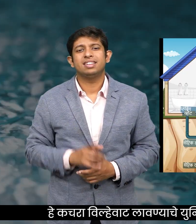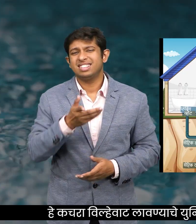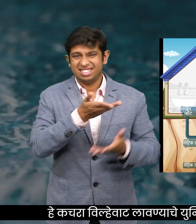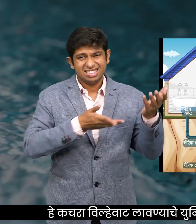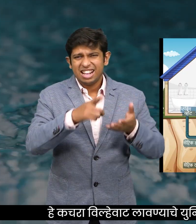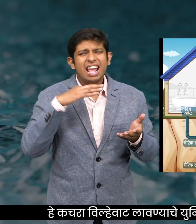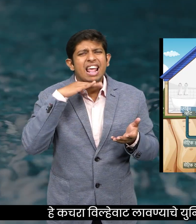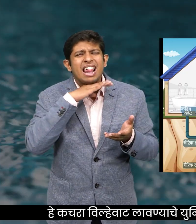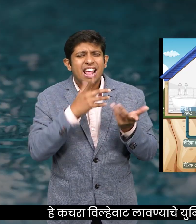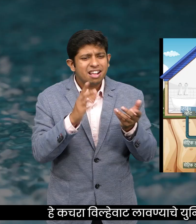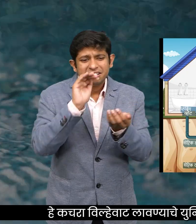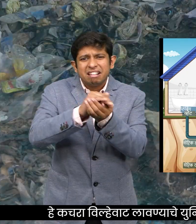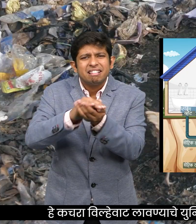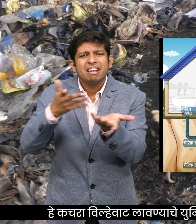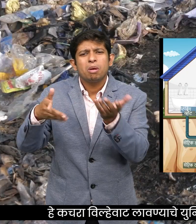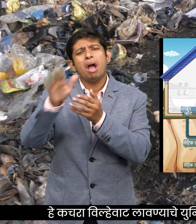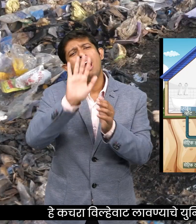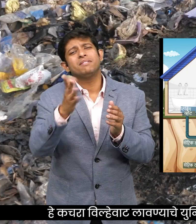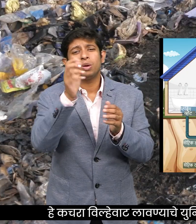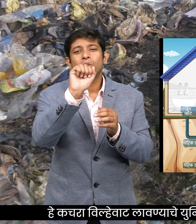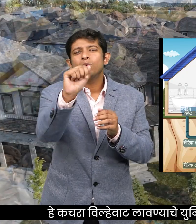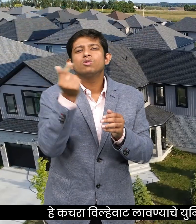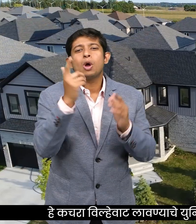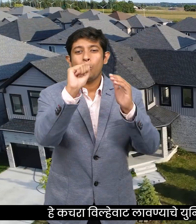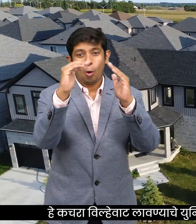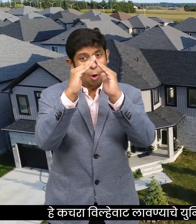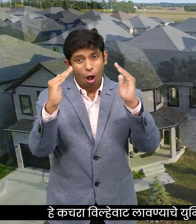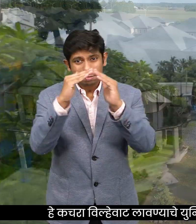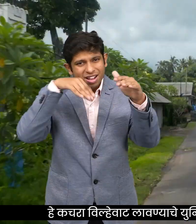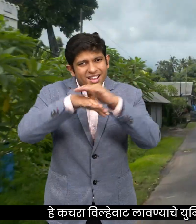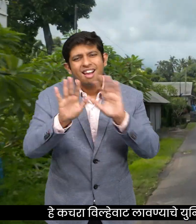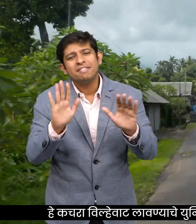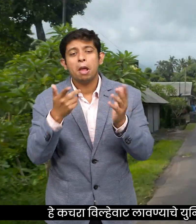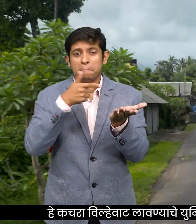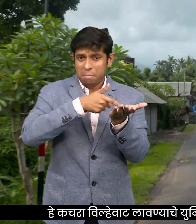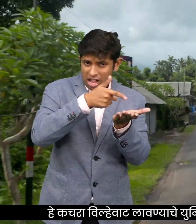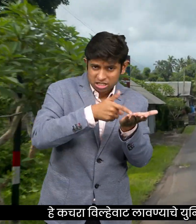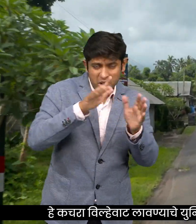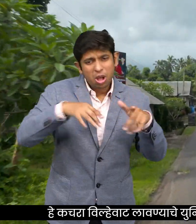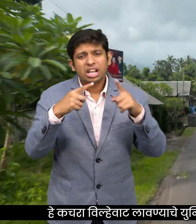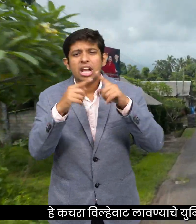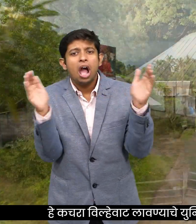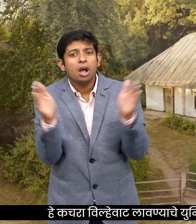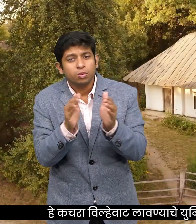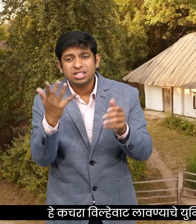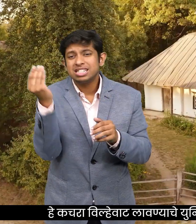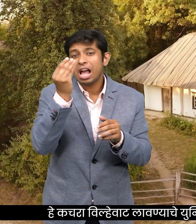हे कचरा विल्हेवाट लावण्याचे युनिट आहेत, जे सहसा गावांमध्ये, शहरांमध्ये